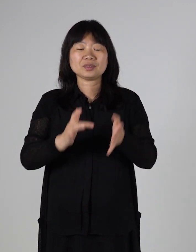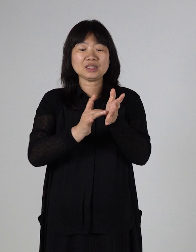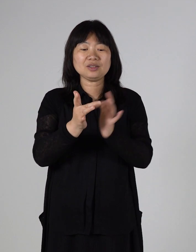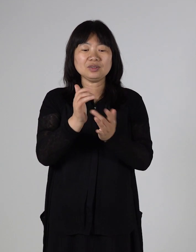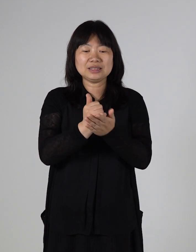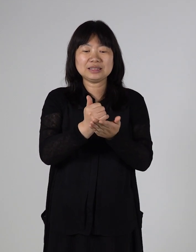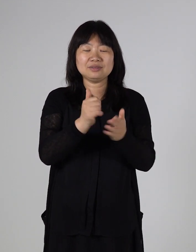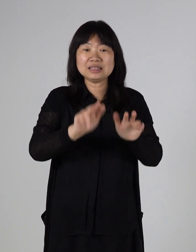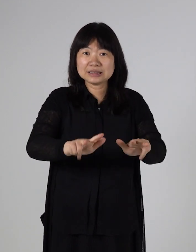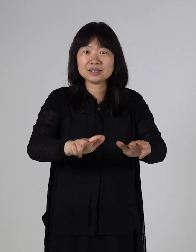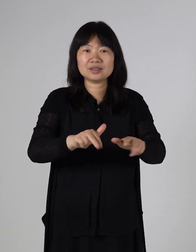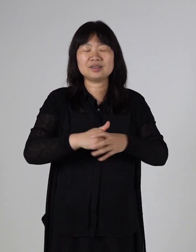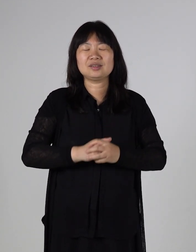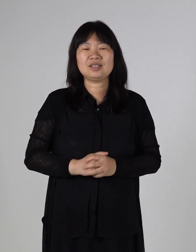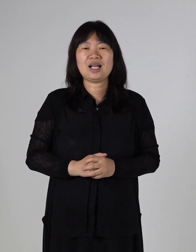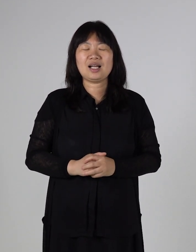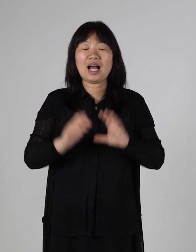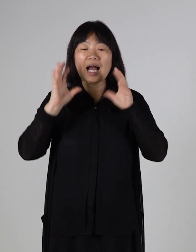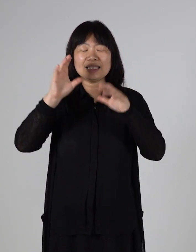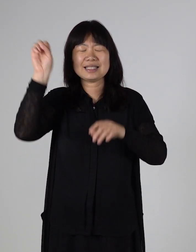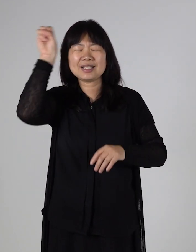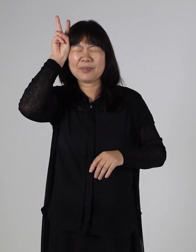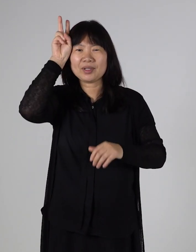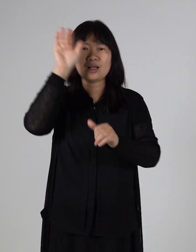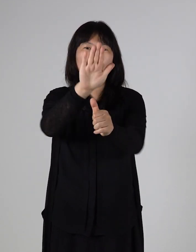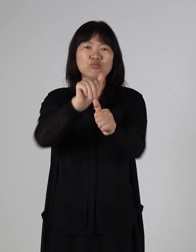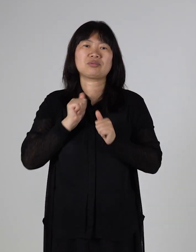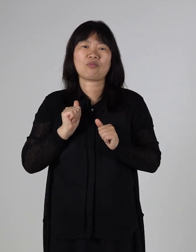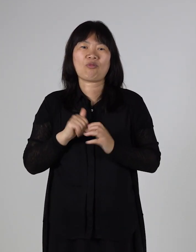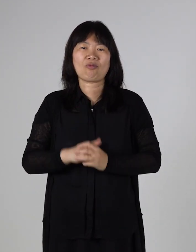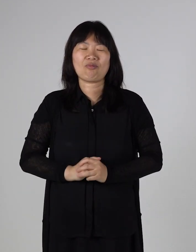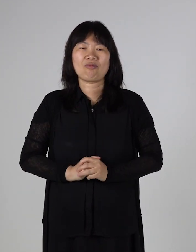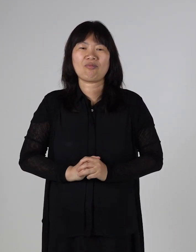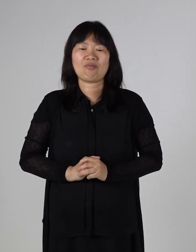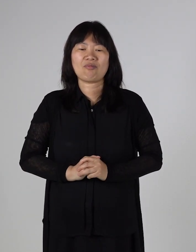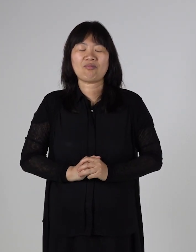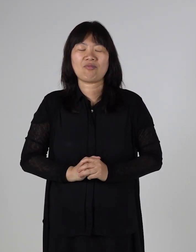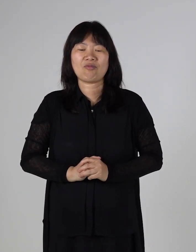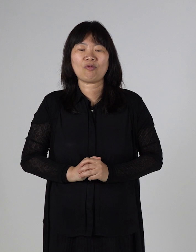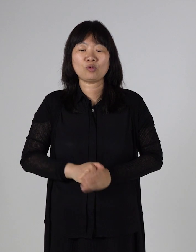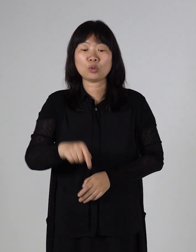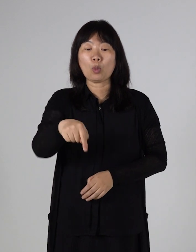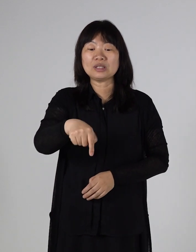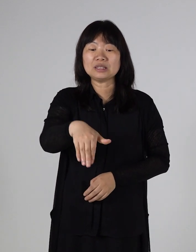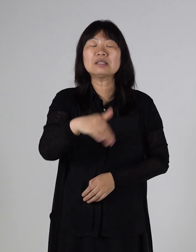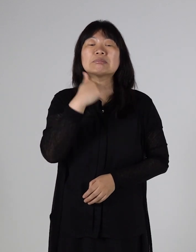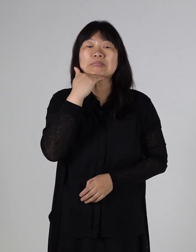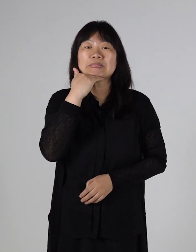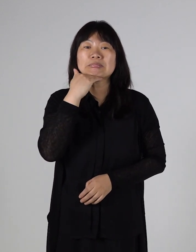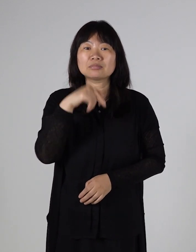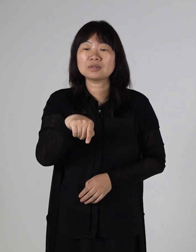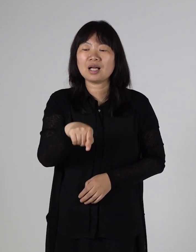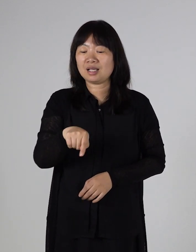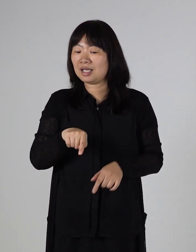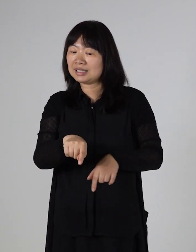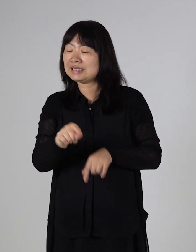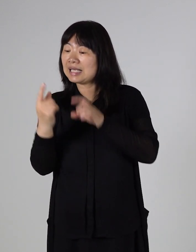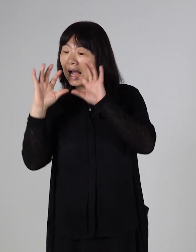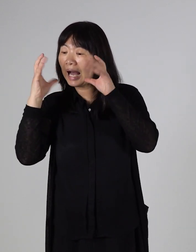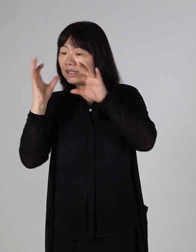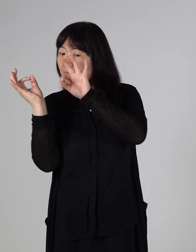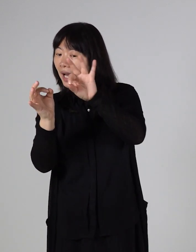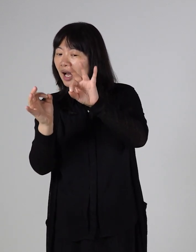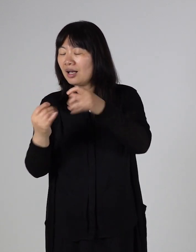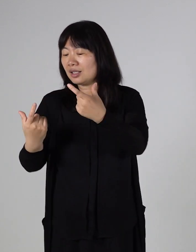예수님이 지금 어린아이를 갑자기 불러다가 한복판에 세워서 이 아이와 같지